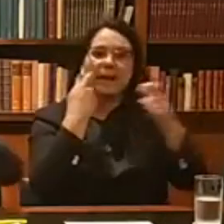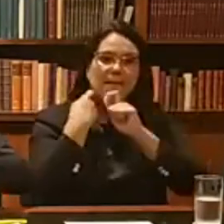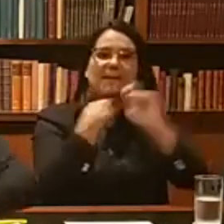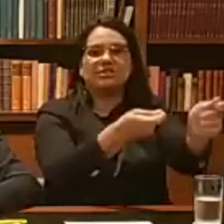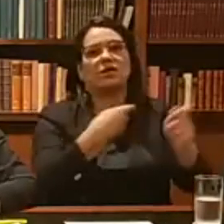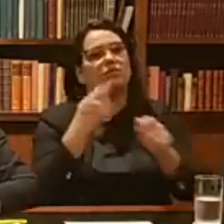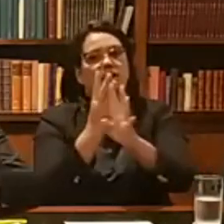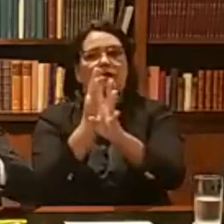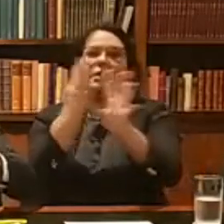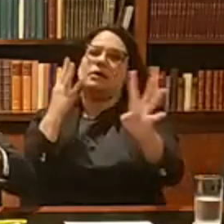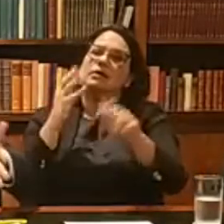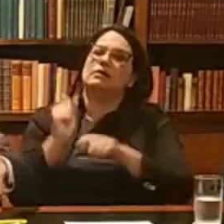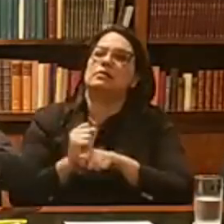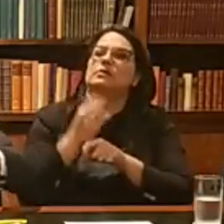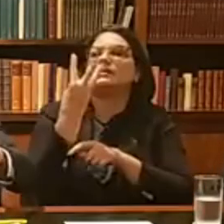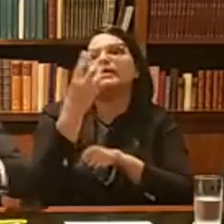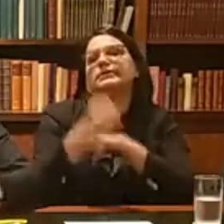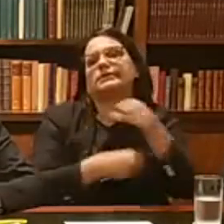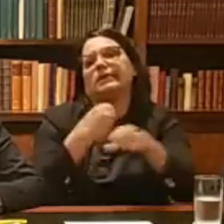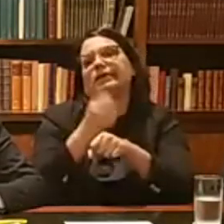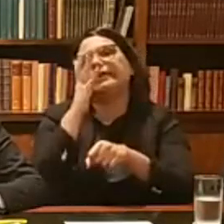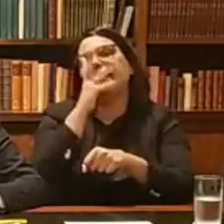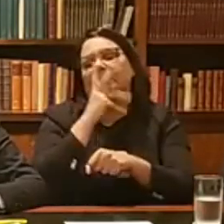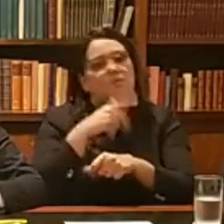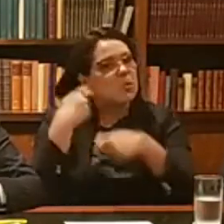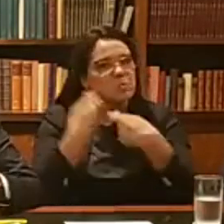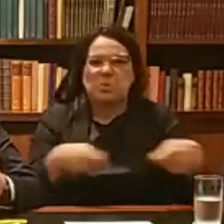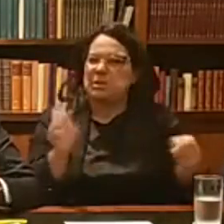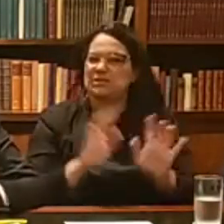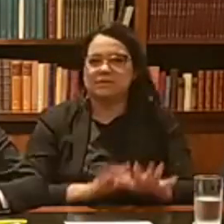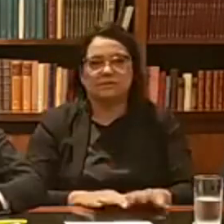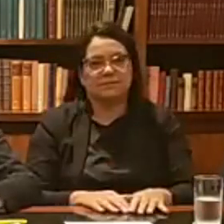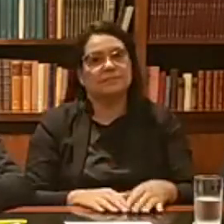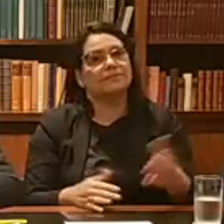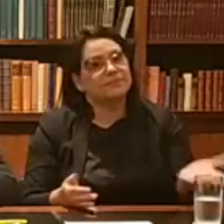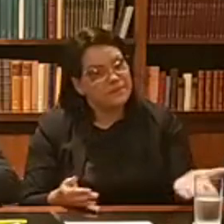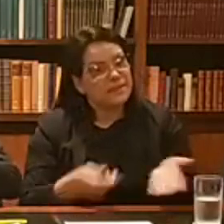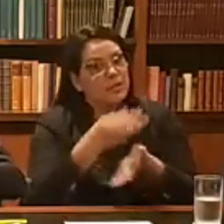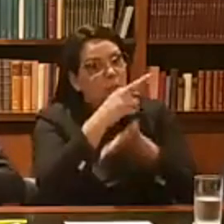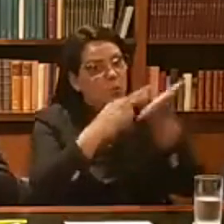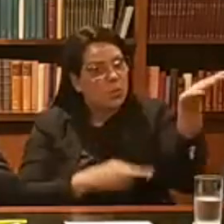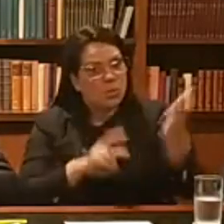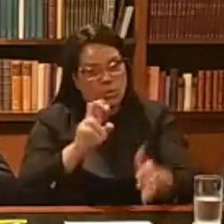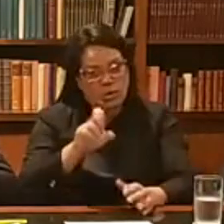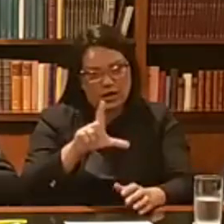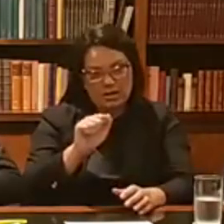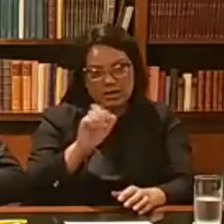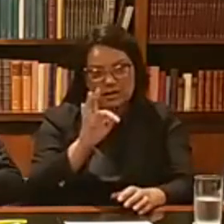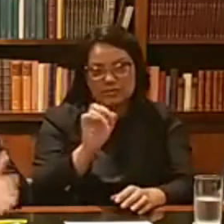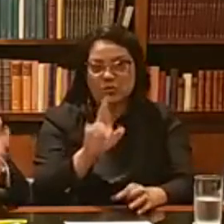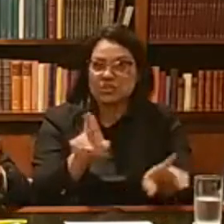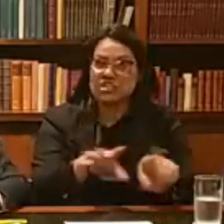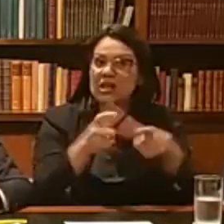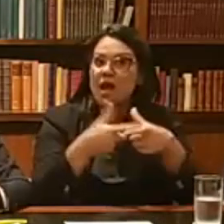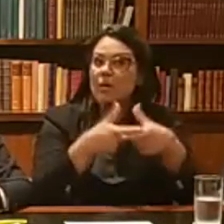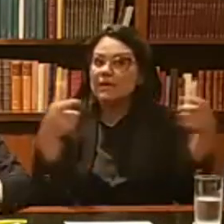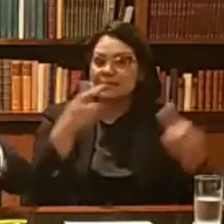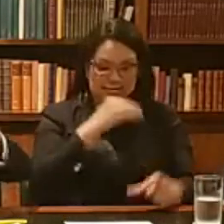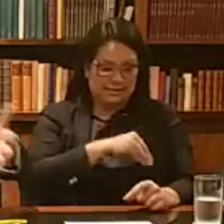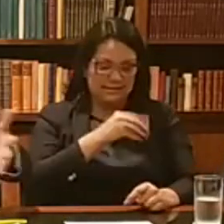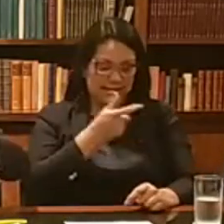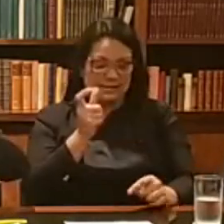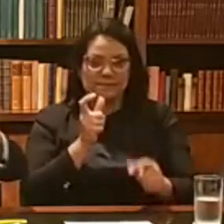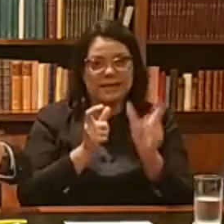igual nós estamos tentando aqui, está difícil, que o relator está criando dificuldade, né? Querendo passar a validade da carteira de motorista de 5 para 10 anos.